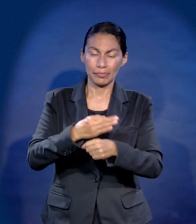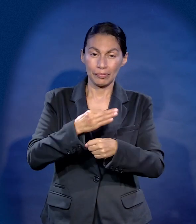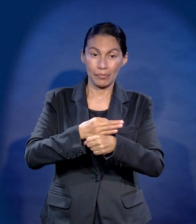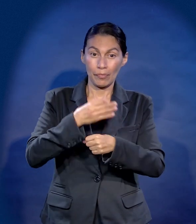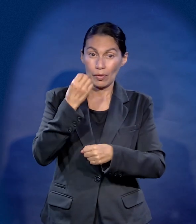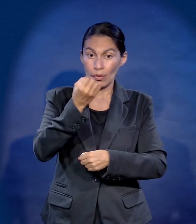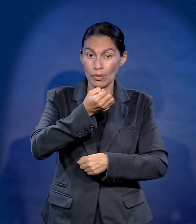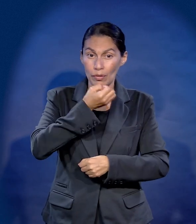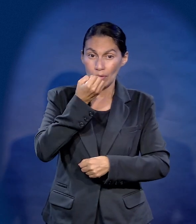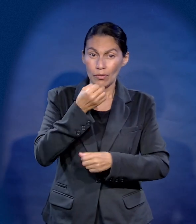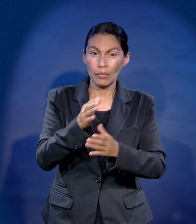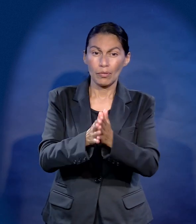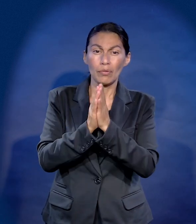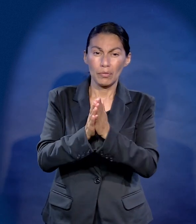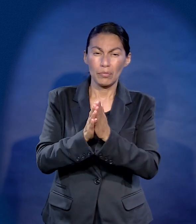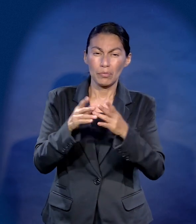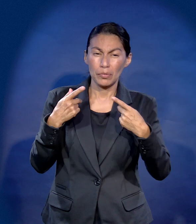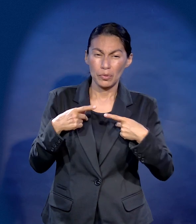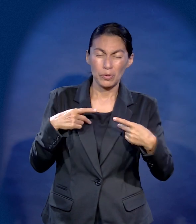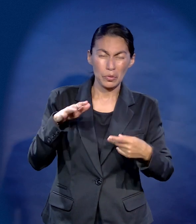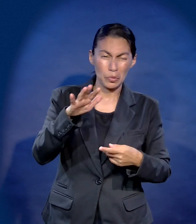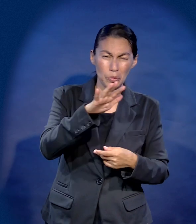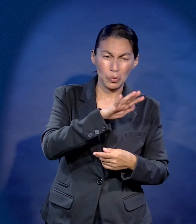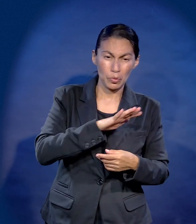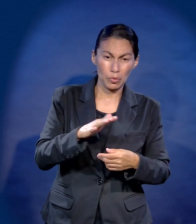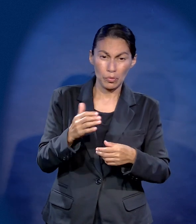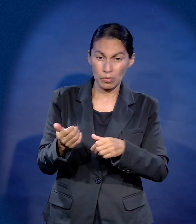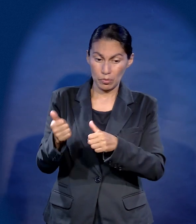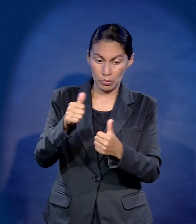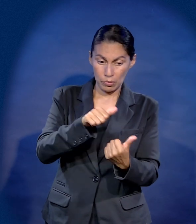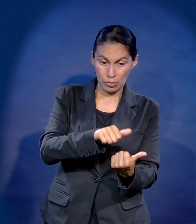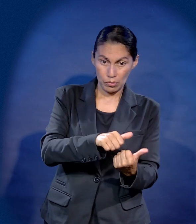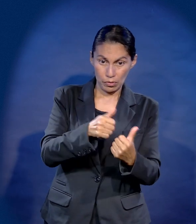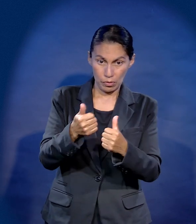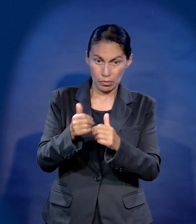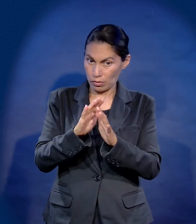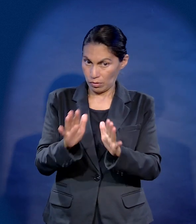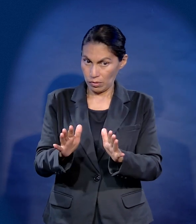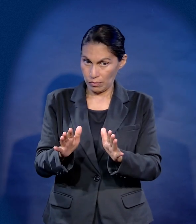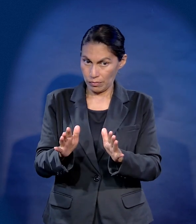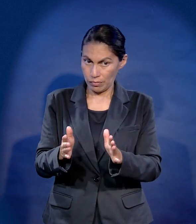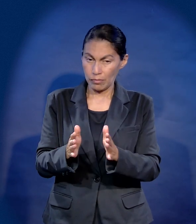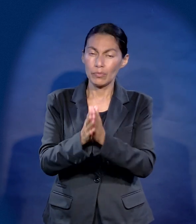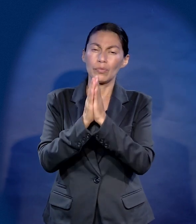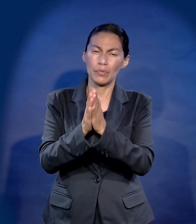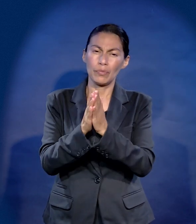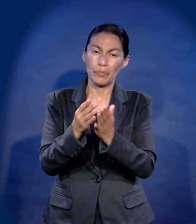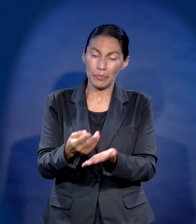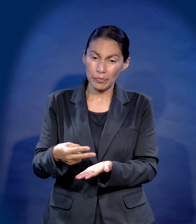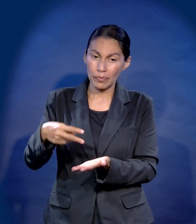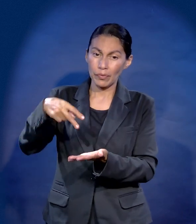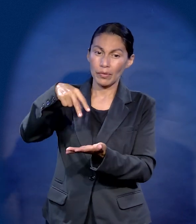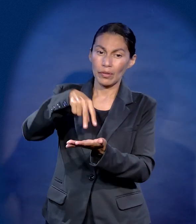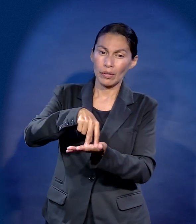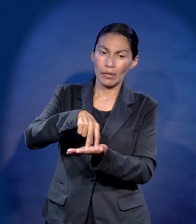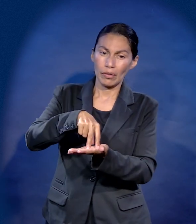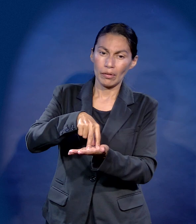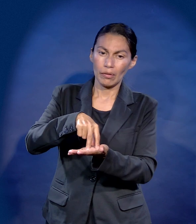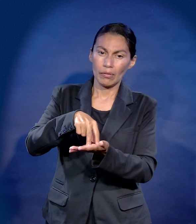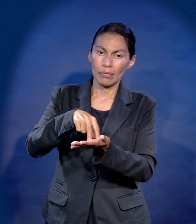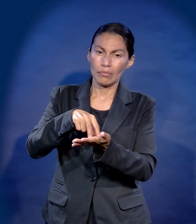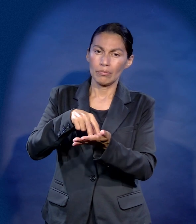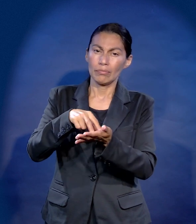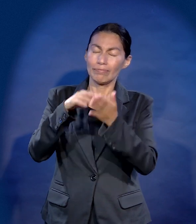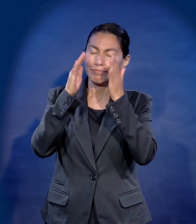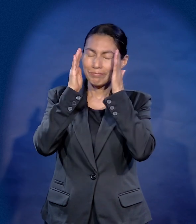gloria. Para esta oración pido a todos los que ya fueron bautizados ponerse en pie esta noche